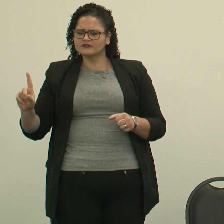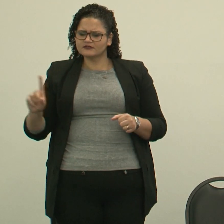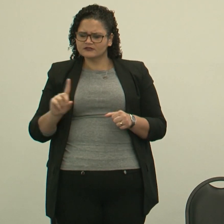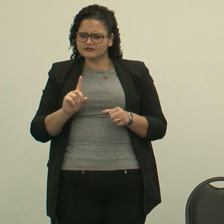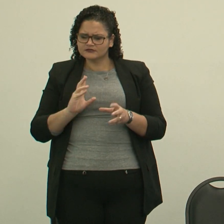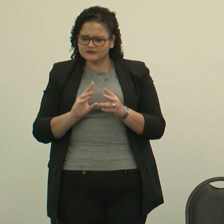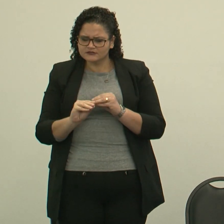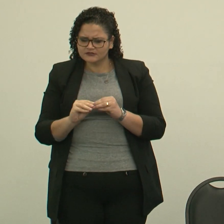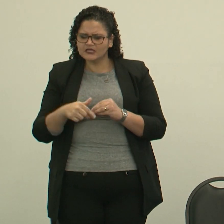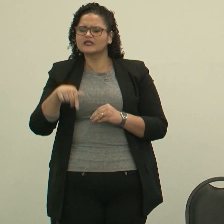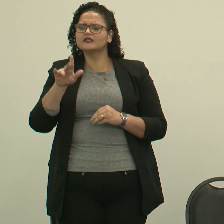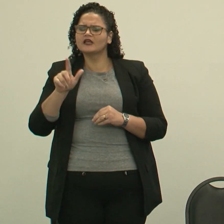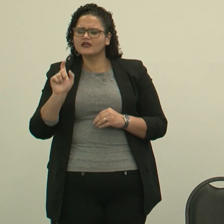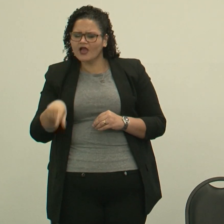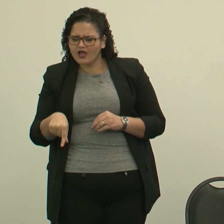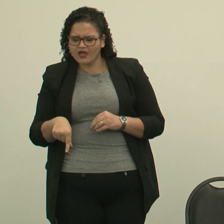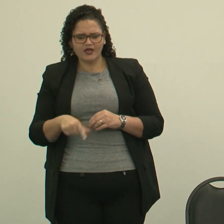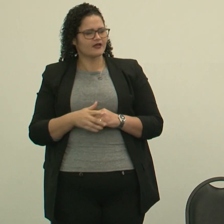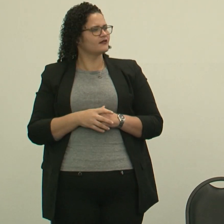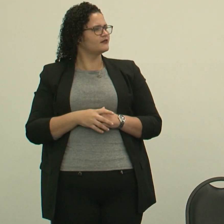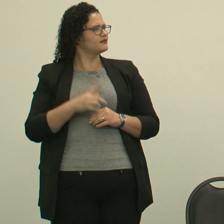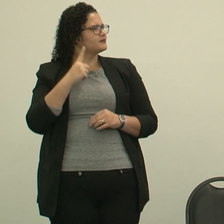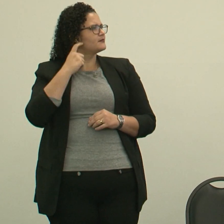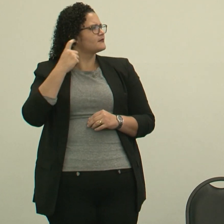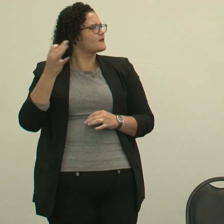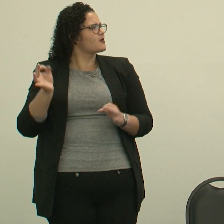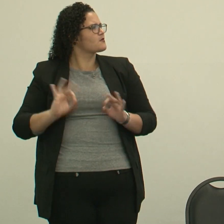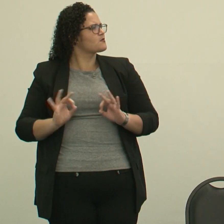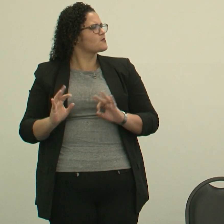daqui. Aí continuam ouvindo barulho e